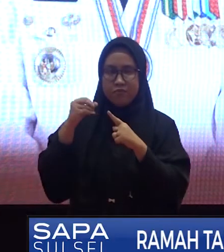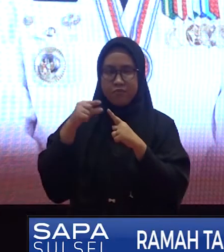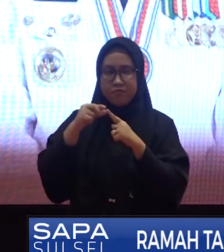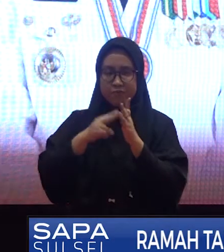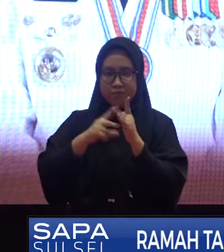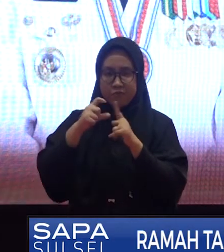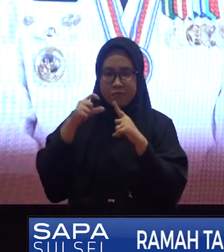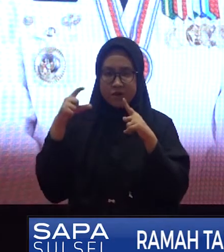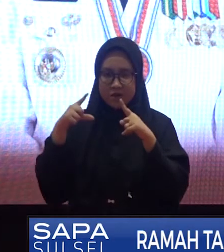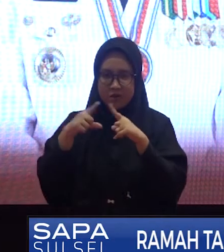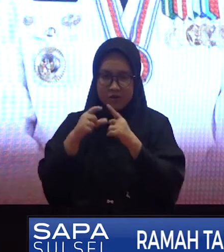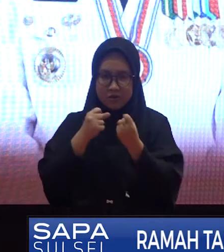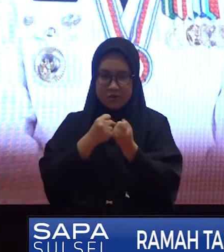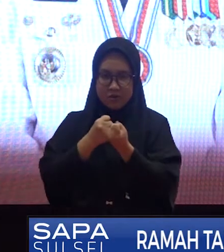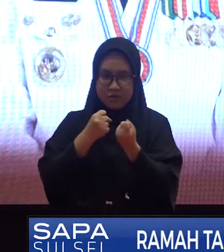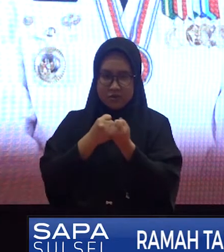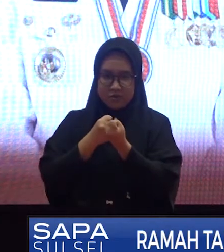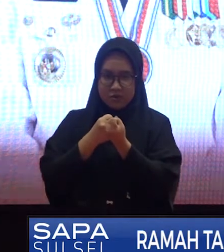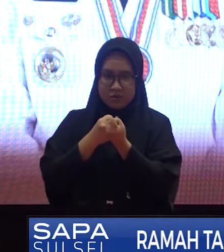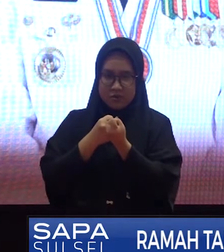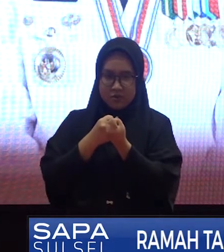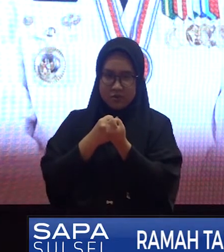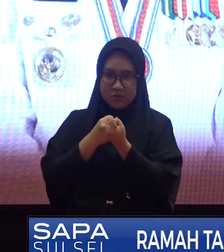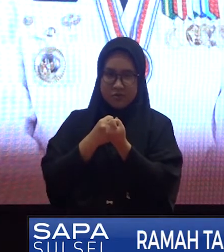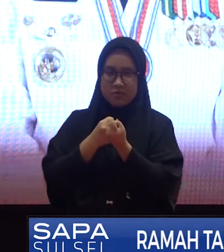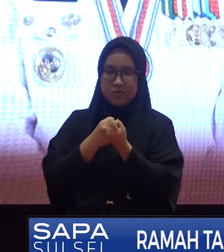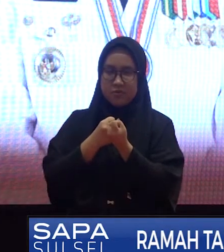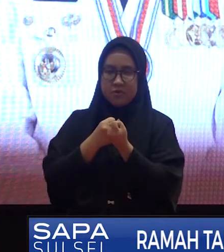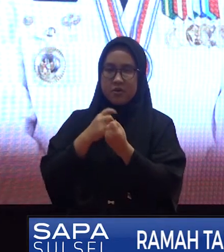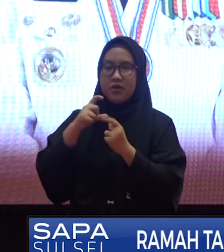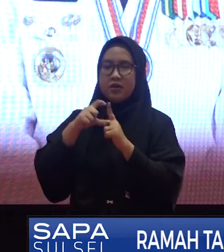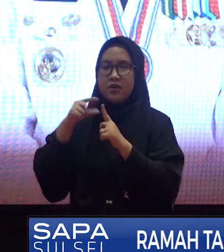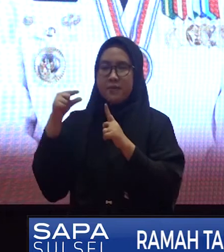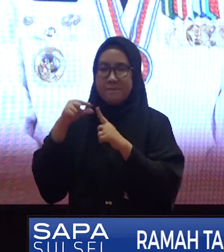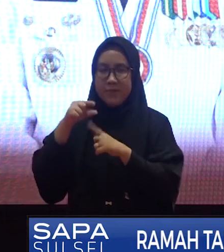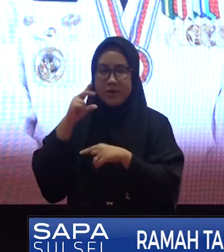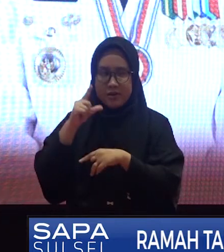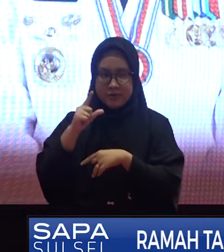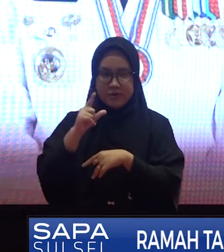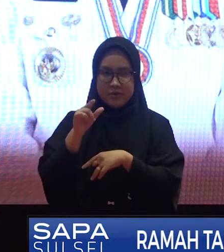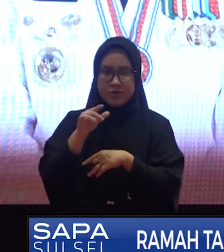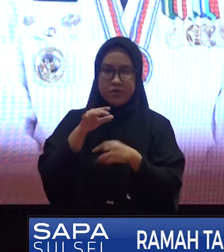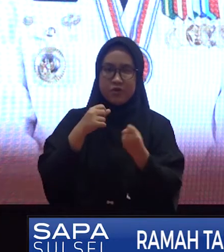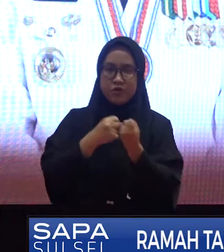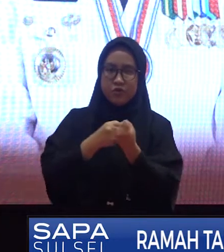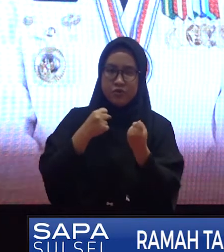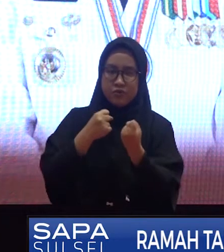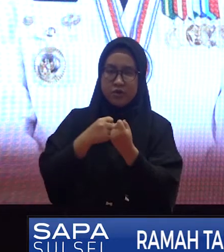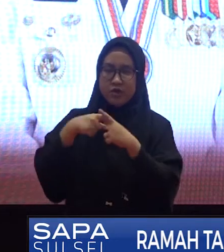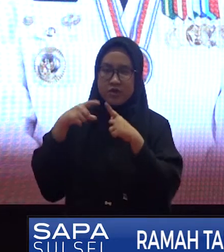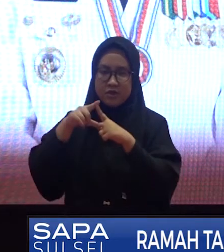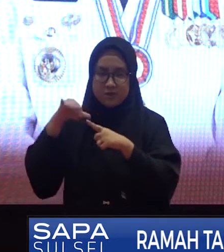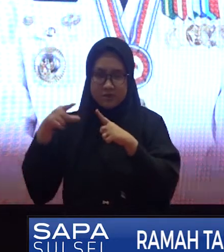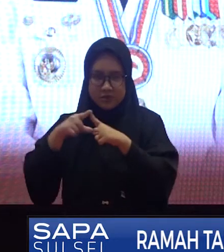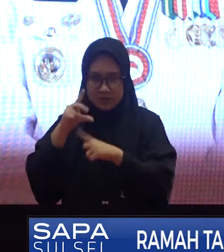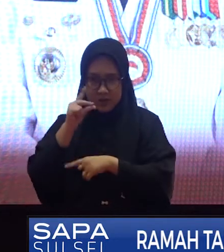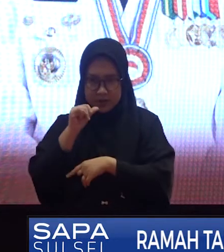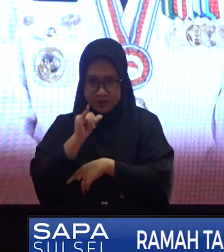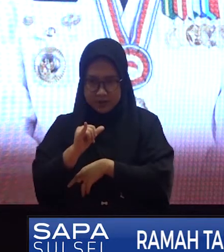didukung oleh Binda didukung oleh e DPR didukung oleh kajari didukung